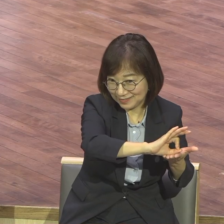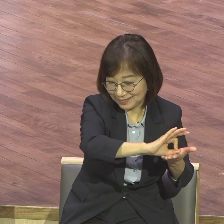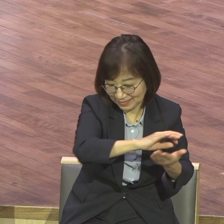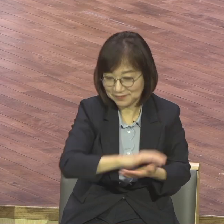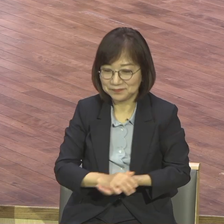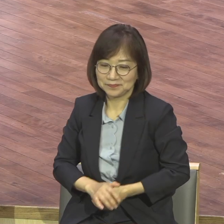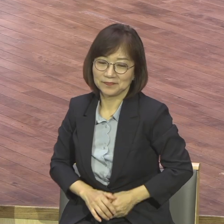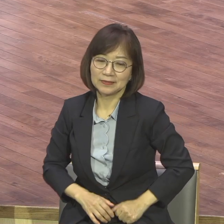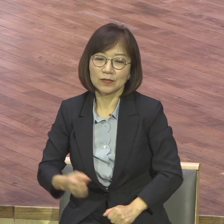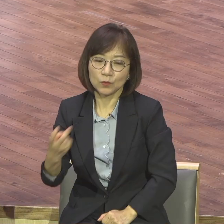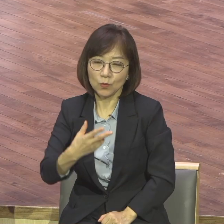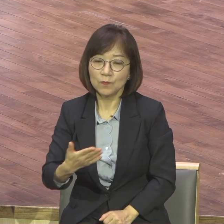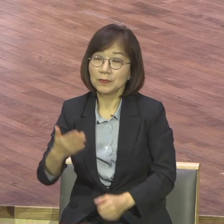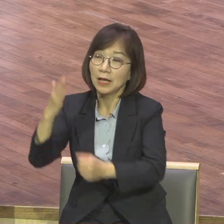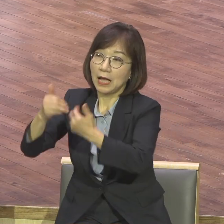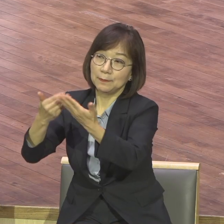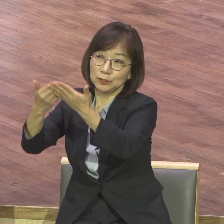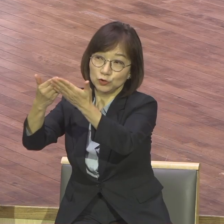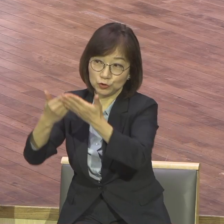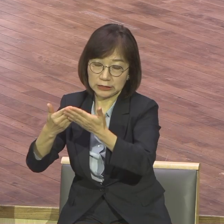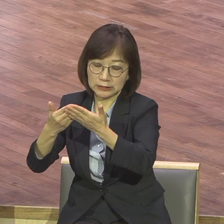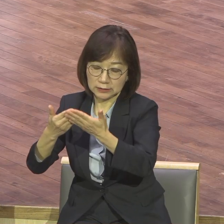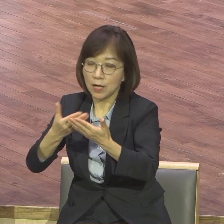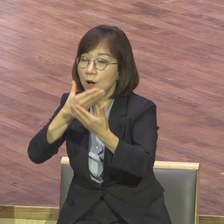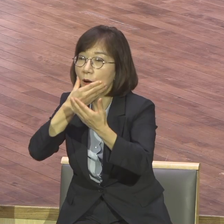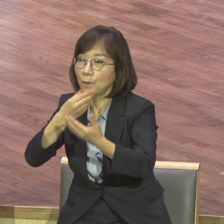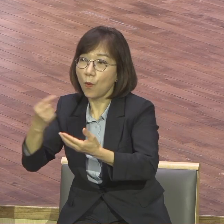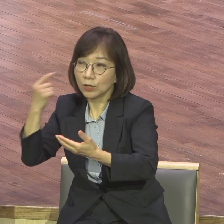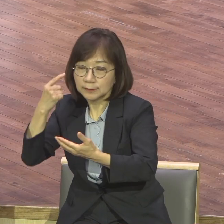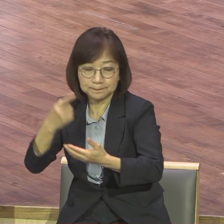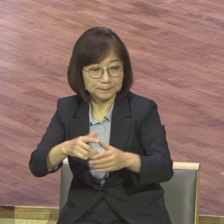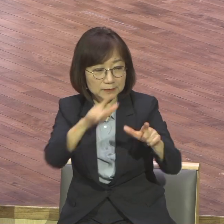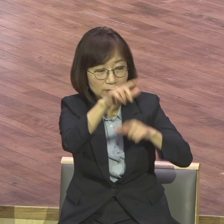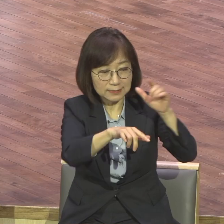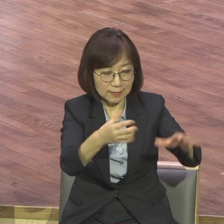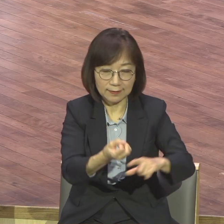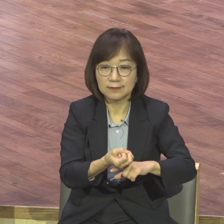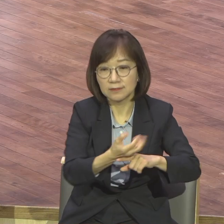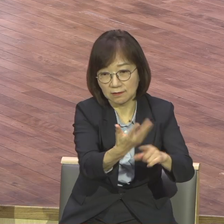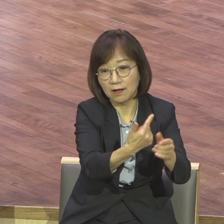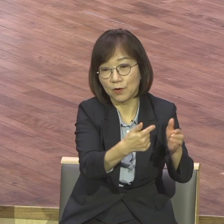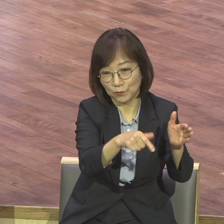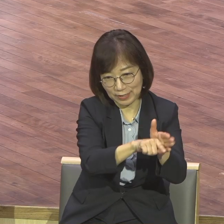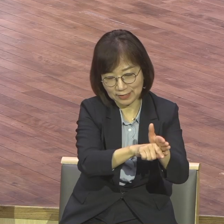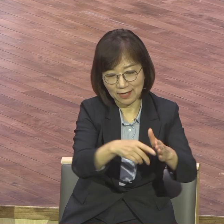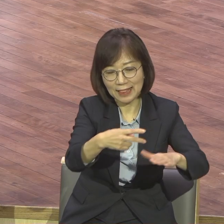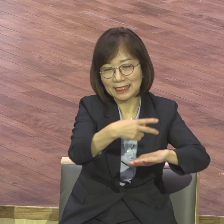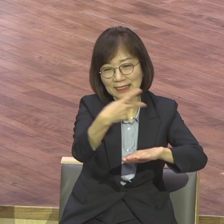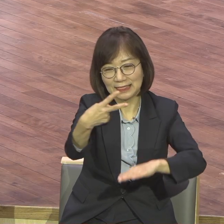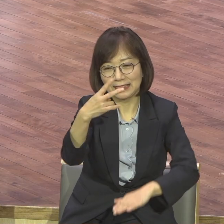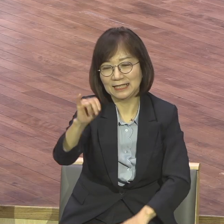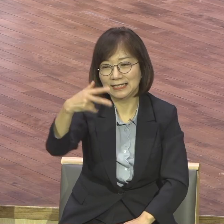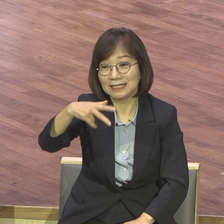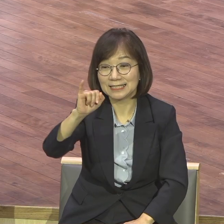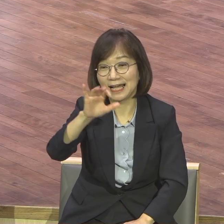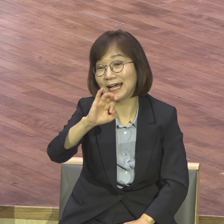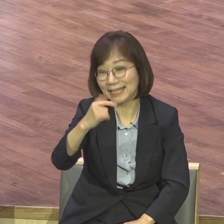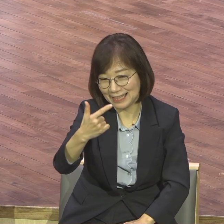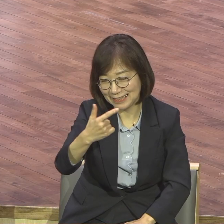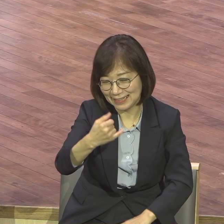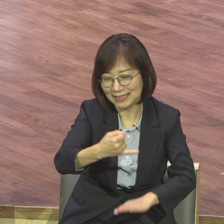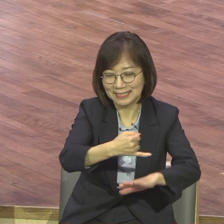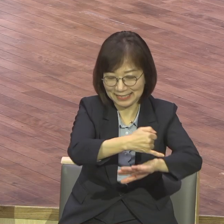응답의 현장에서 누릴 수 있도록 이 박인 복음을 누릴 수 있도록 디자인해라. 한마디로 237 나라 5천족 세계 복음화